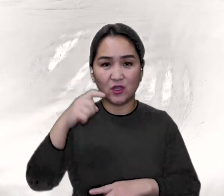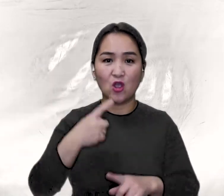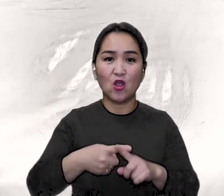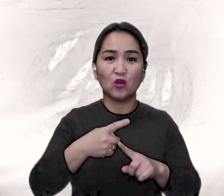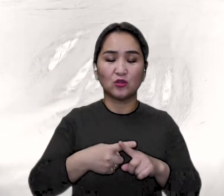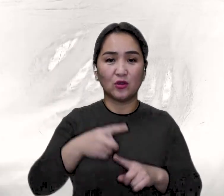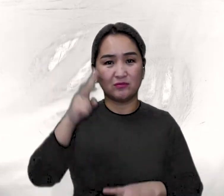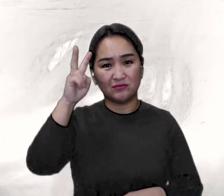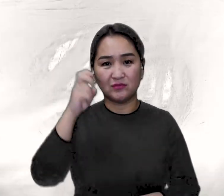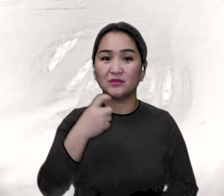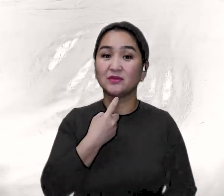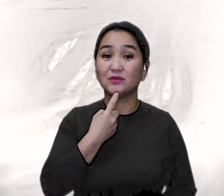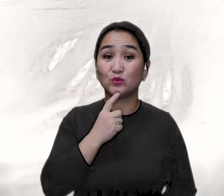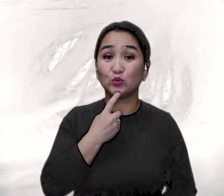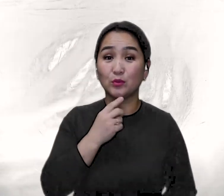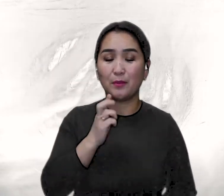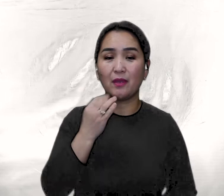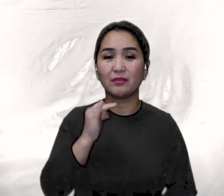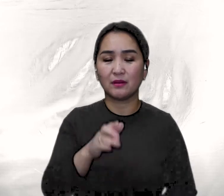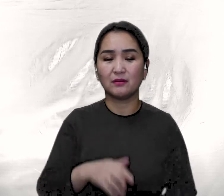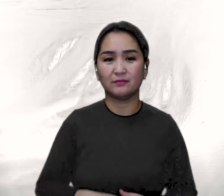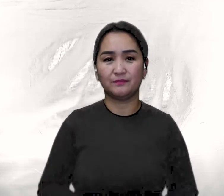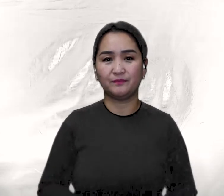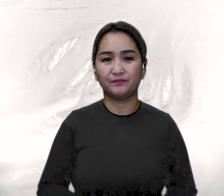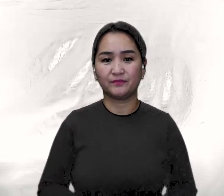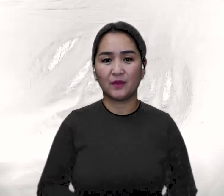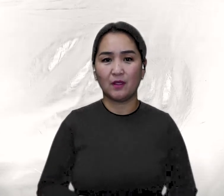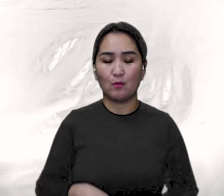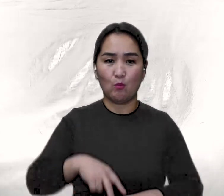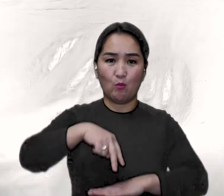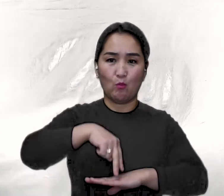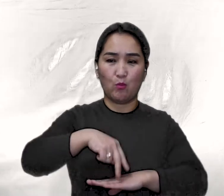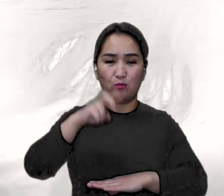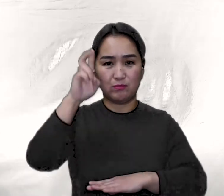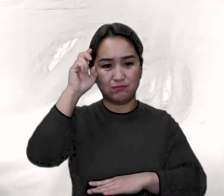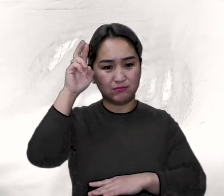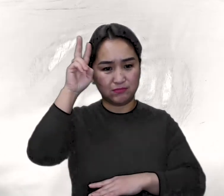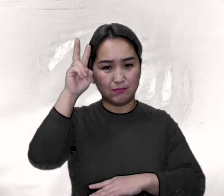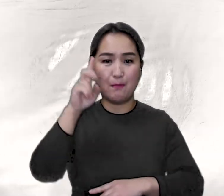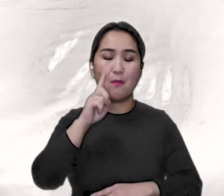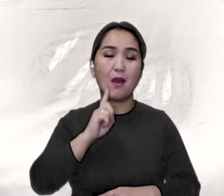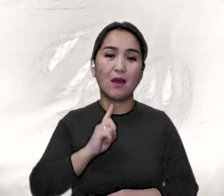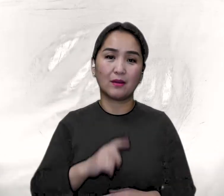аюулгүй тавгуцдаг би ингээд босоод бийцсчмар санагддаг тийм.